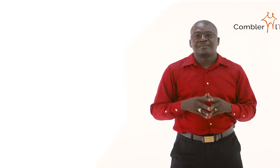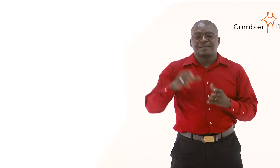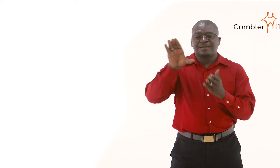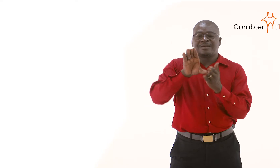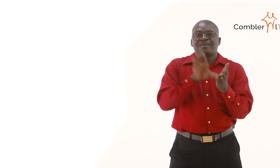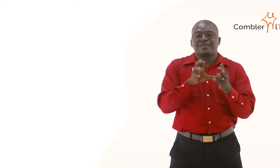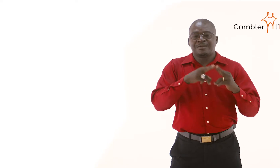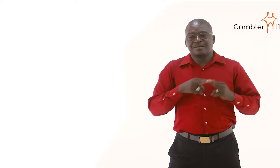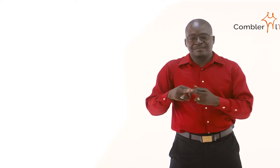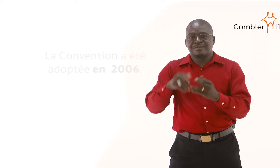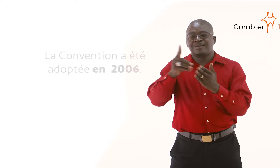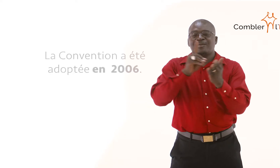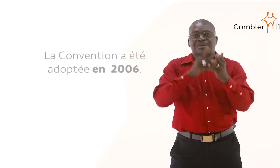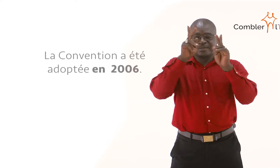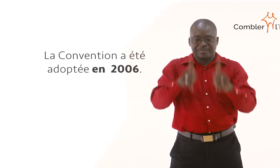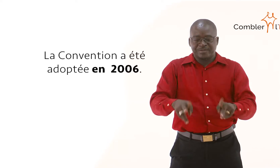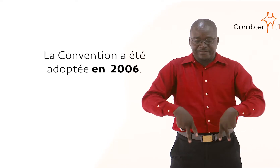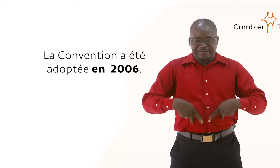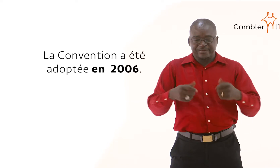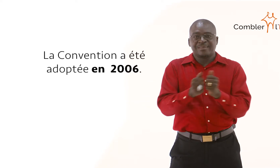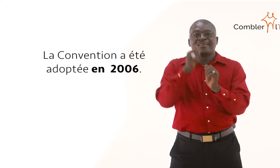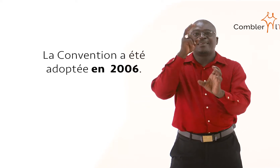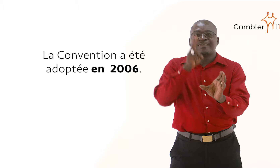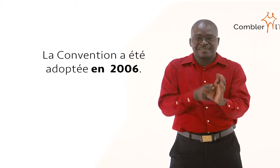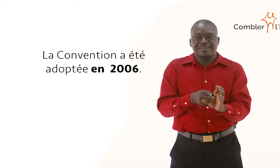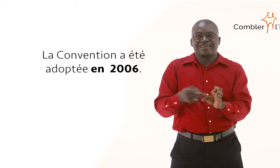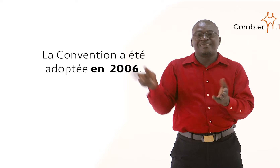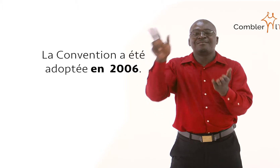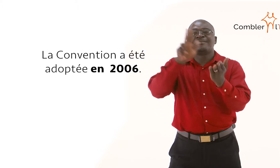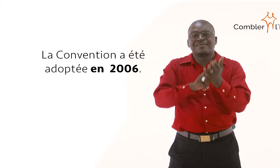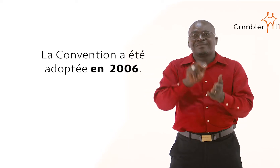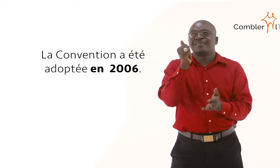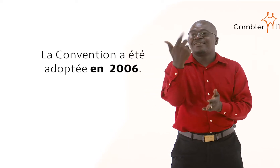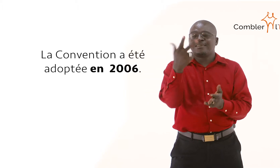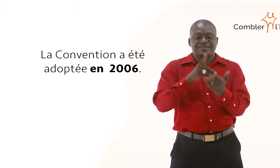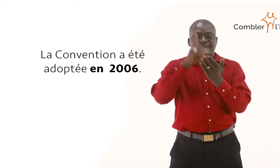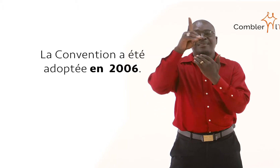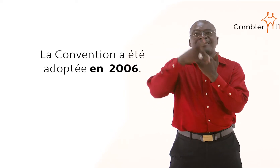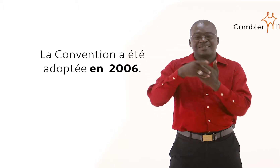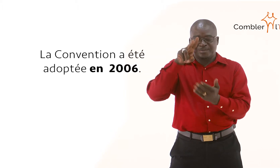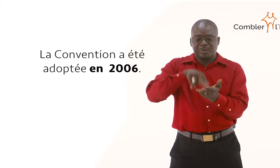La Convention relative aux droits des personnes vivant avec un handicap a été adoptée le 13 décembre 2006 par